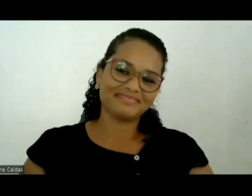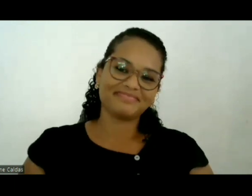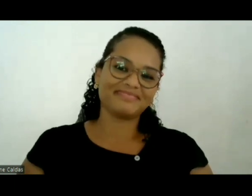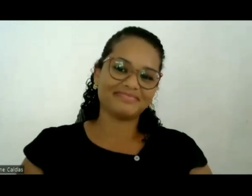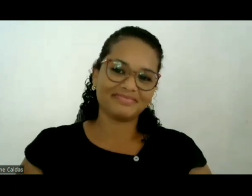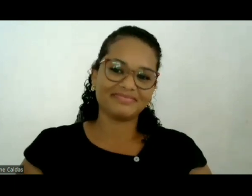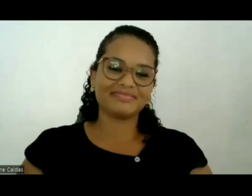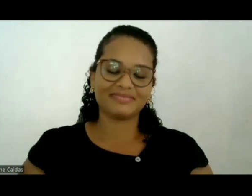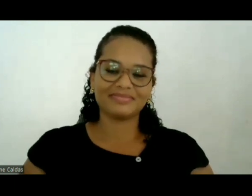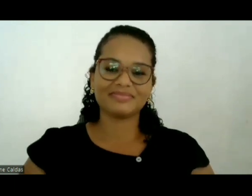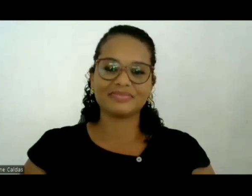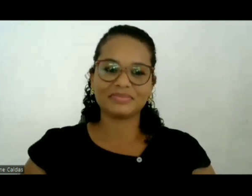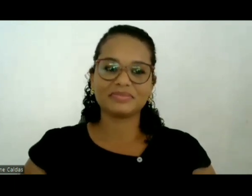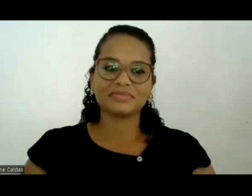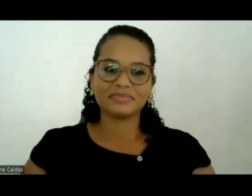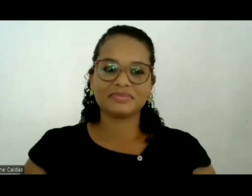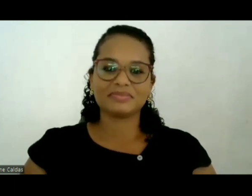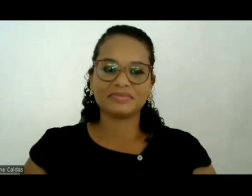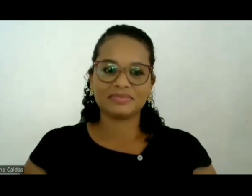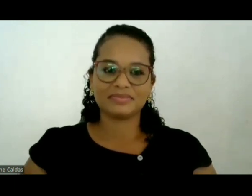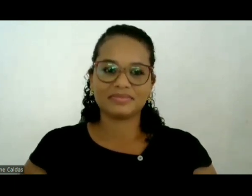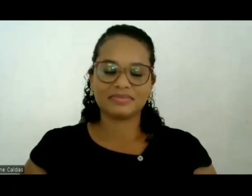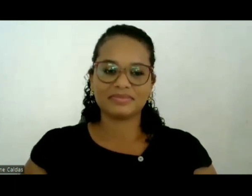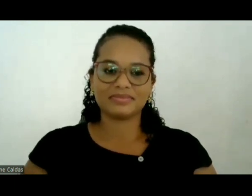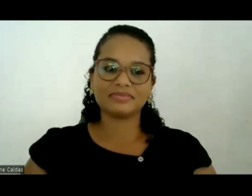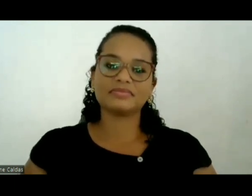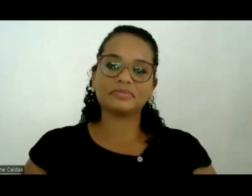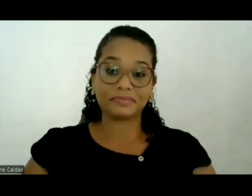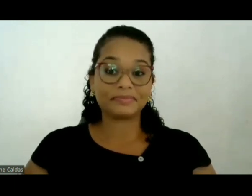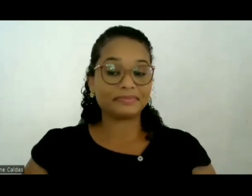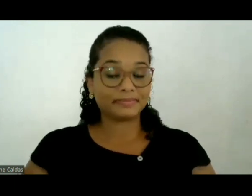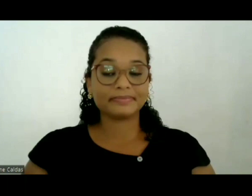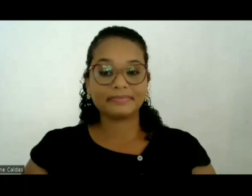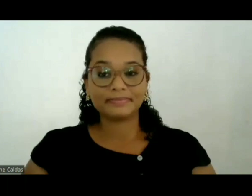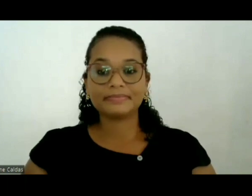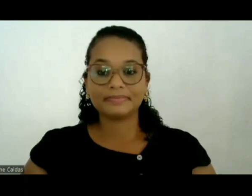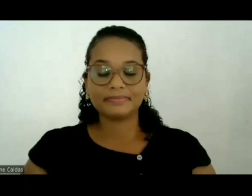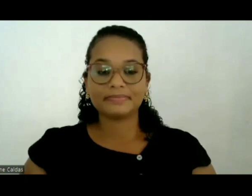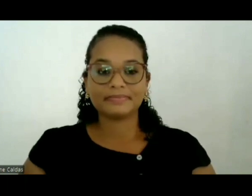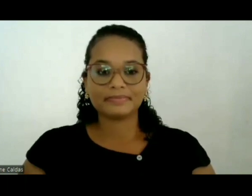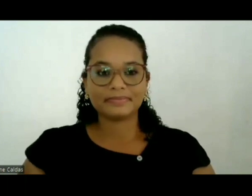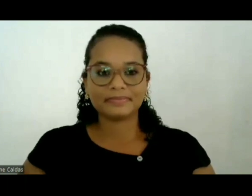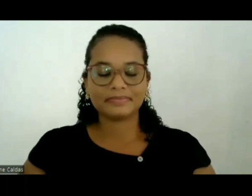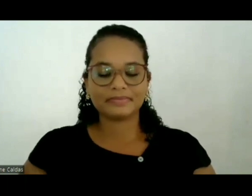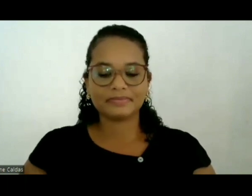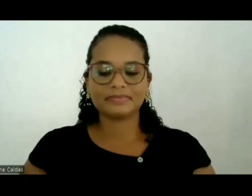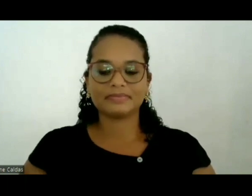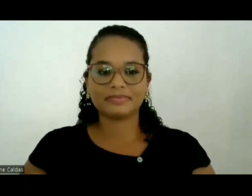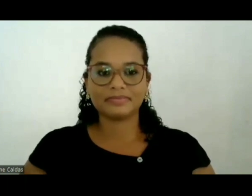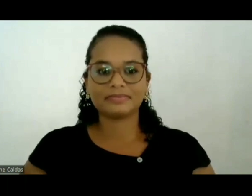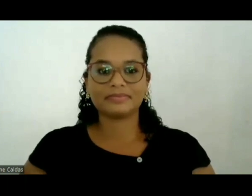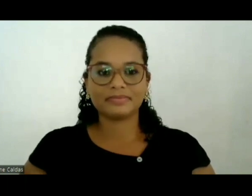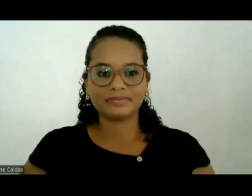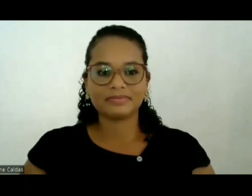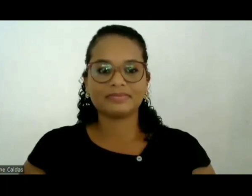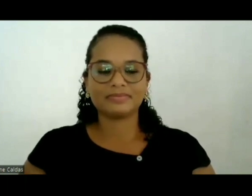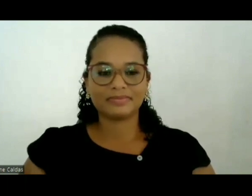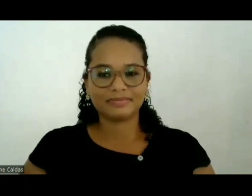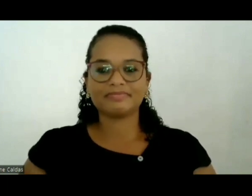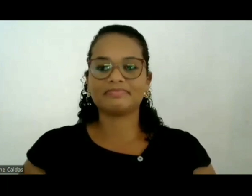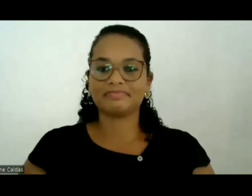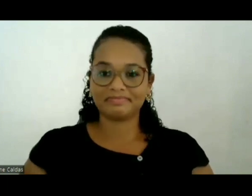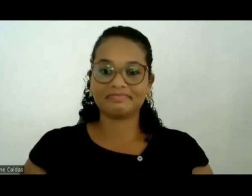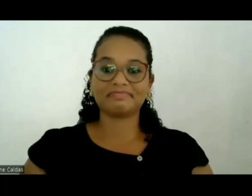por sinais que existem por aí, né? Mas que não é como a Libras. Libras, de fato, é um idioma com toda a sua estrutura,